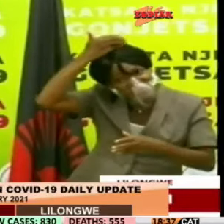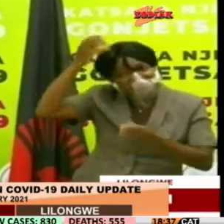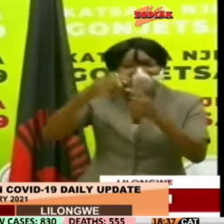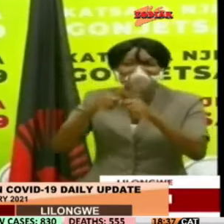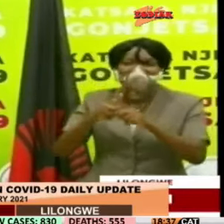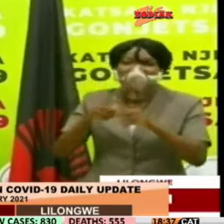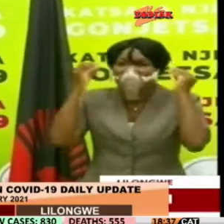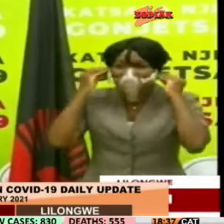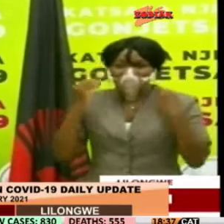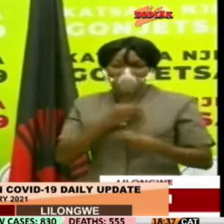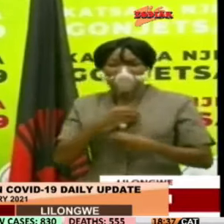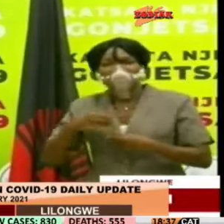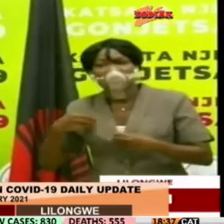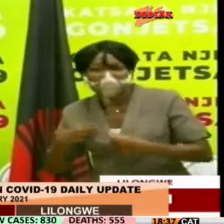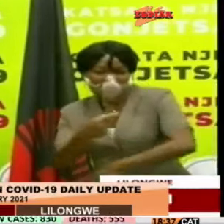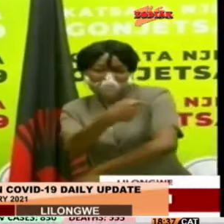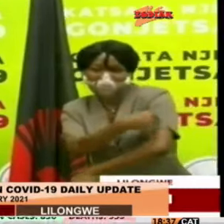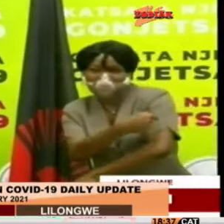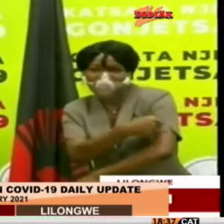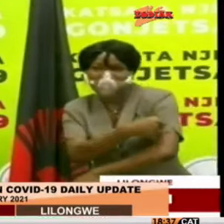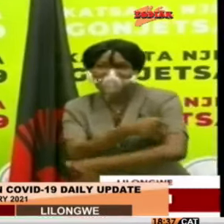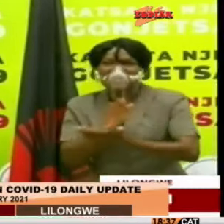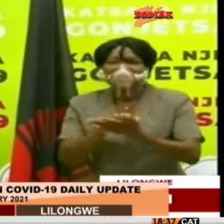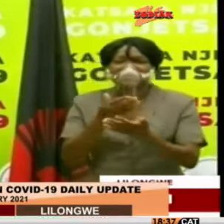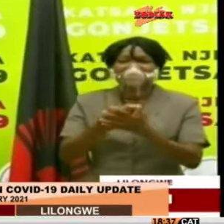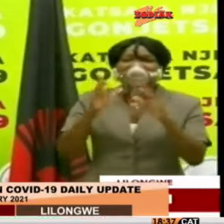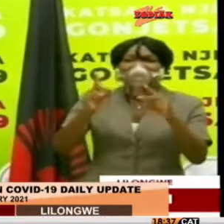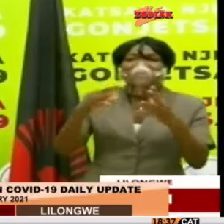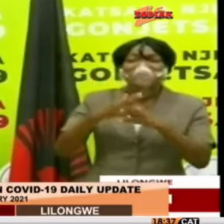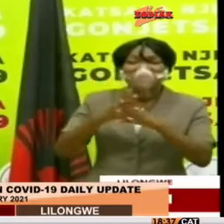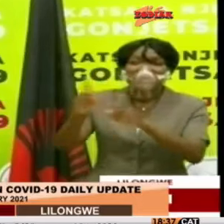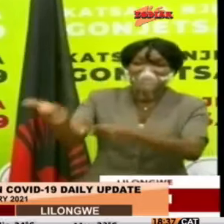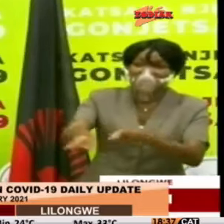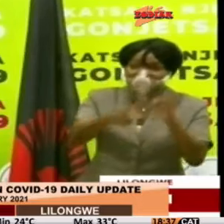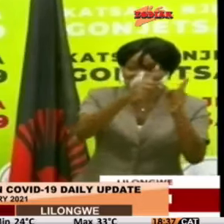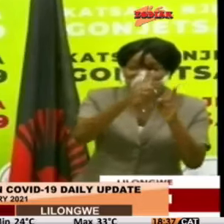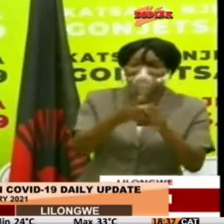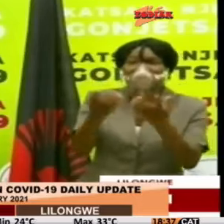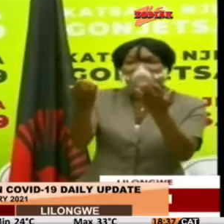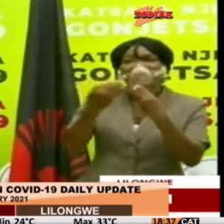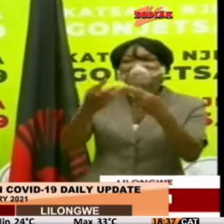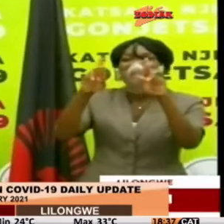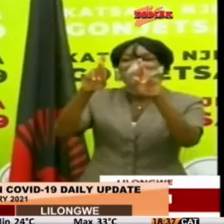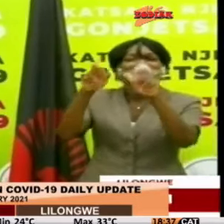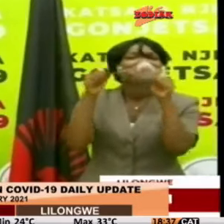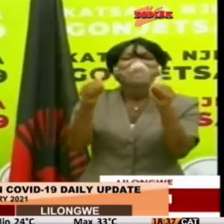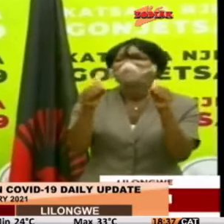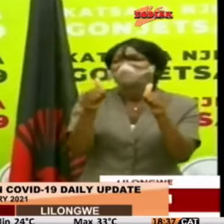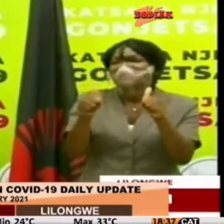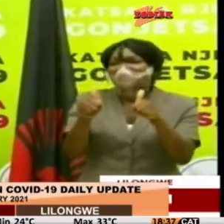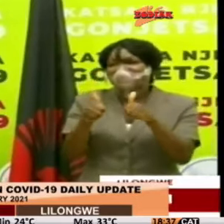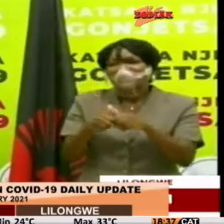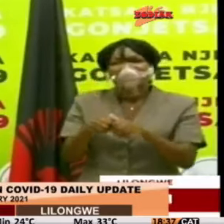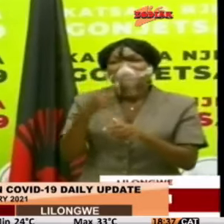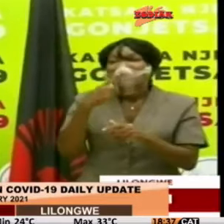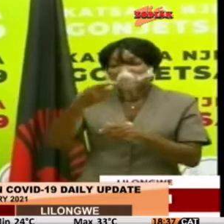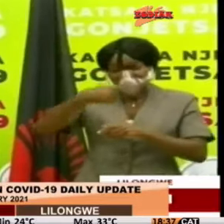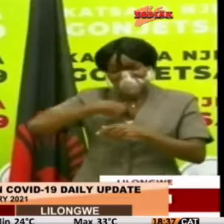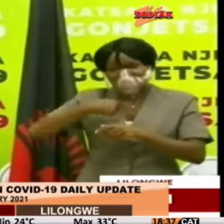bwino kwa basi modzipereka ndiye ndimemeze amalawa ambiri amene ndikudziwa muli